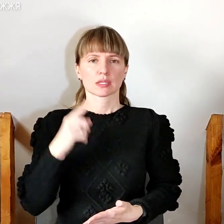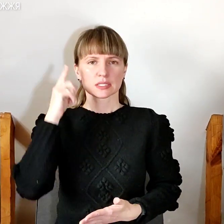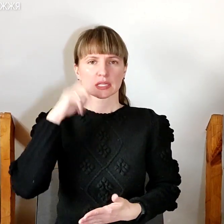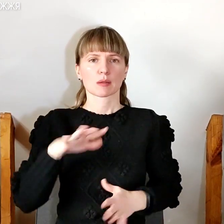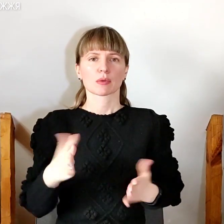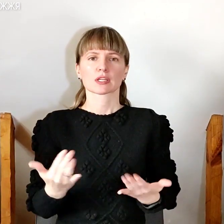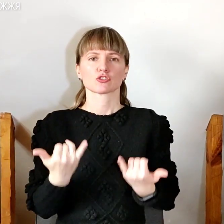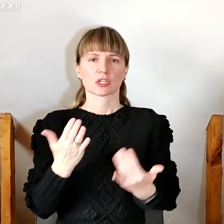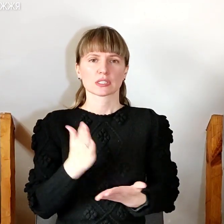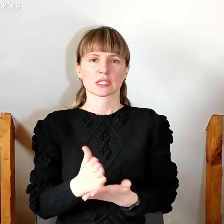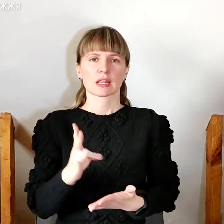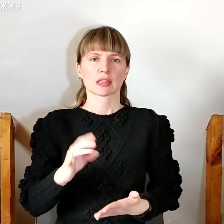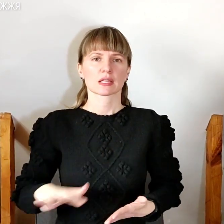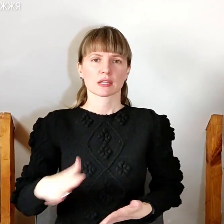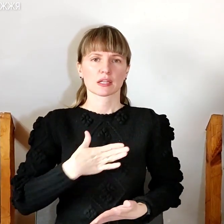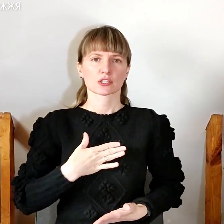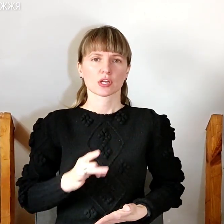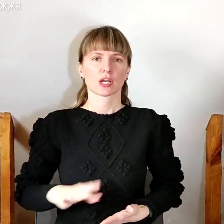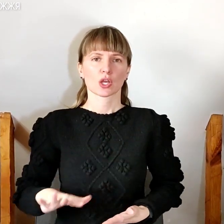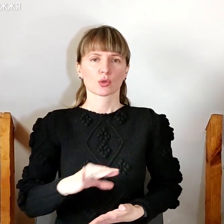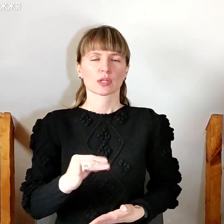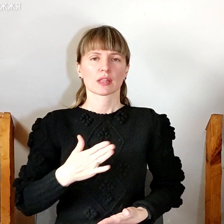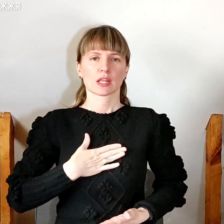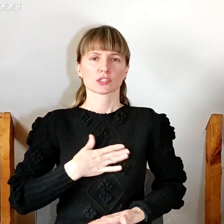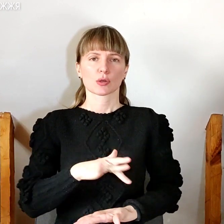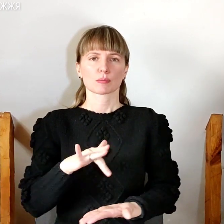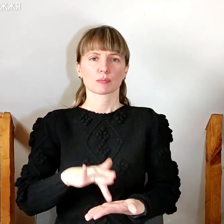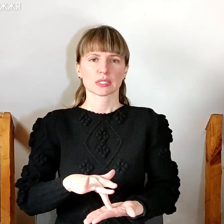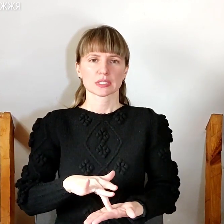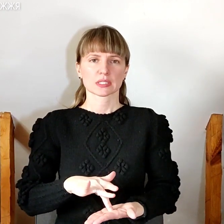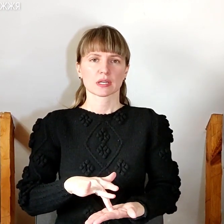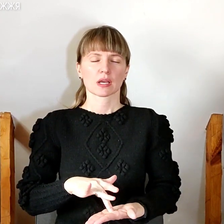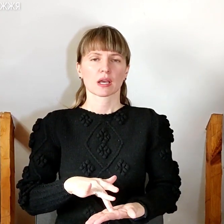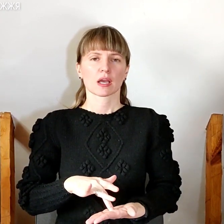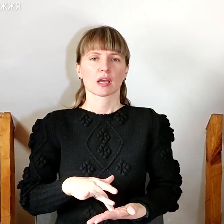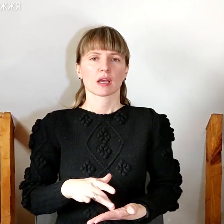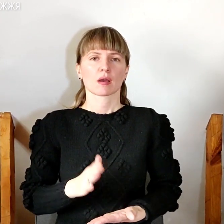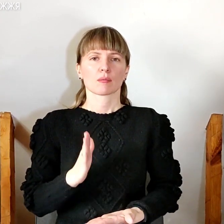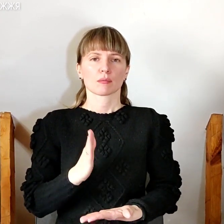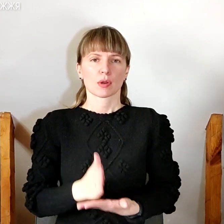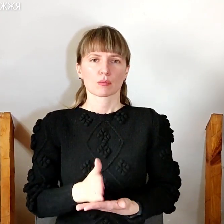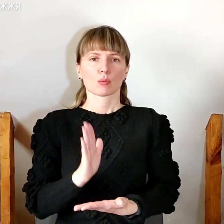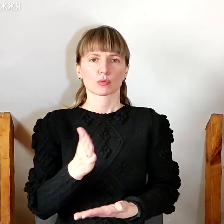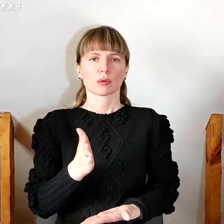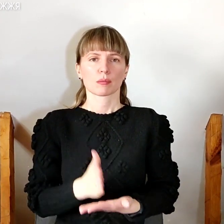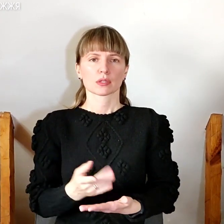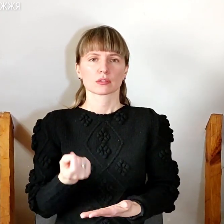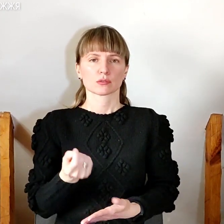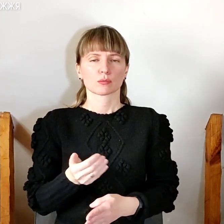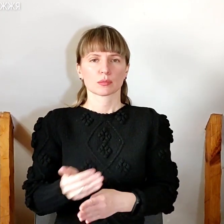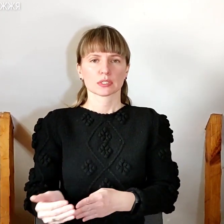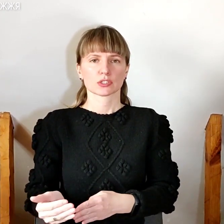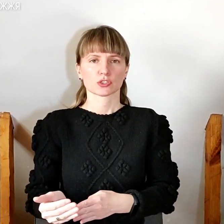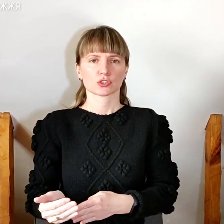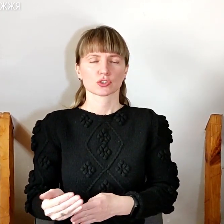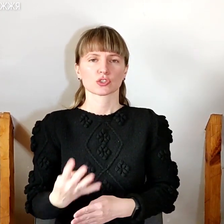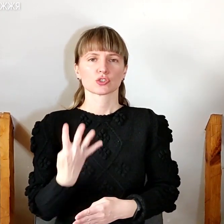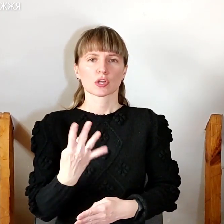і нашого міста, зокрема. Так що пряму мову будемо мати трохи згодом. 4 рази протягом 4 діб виносили немовлят